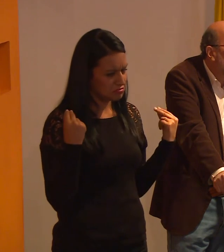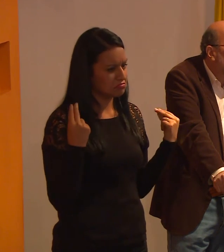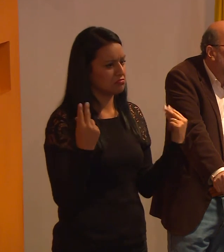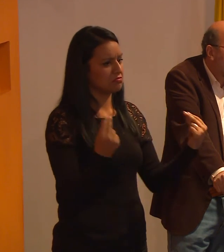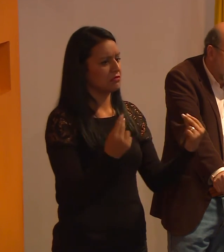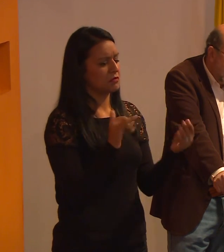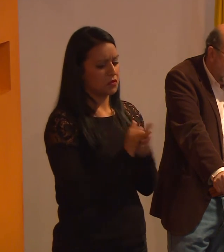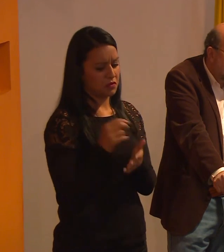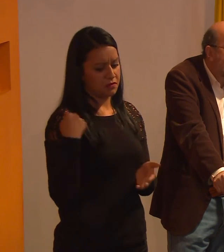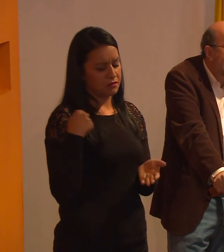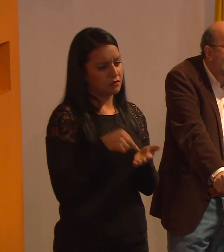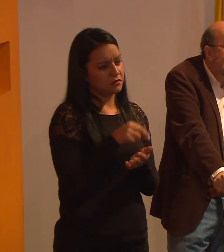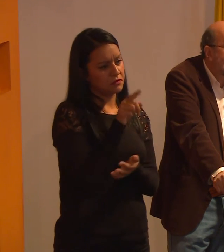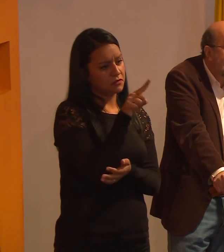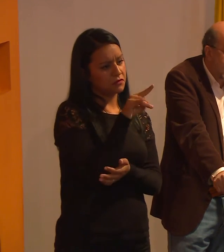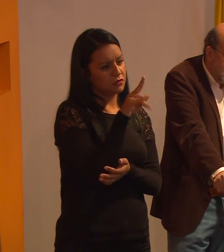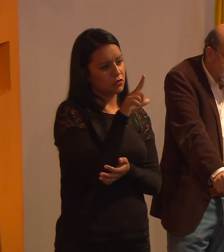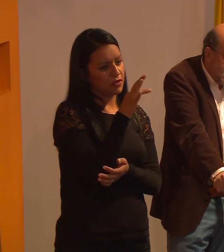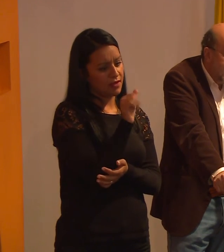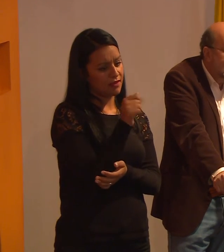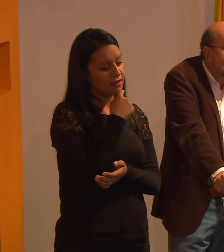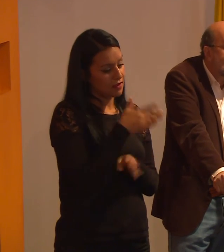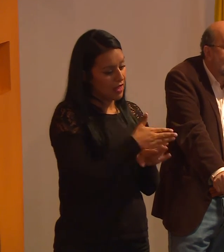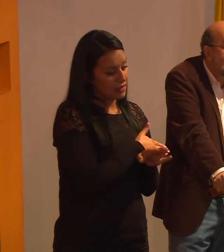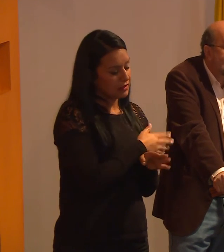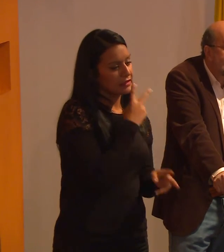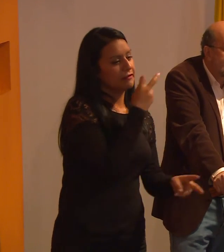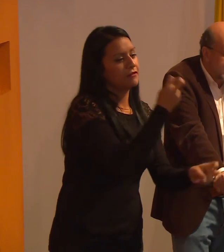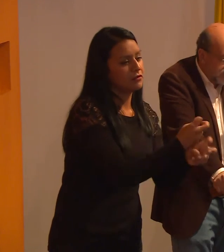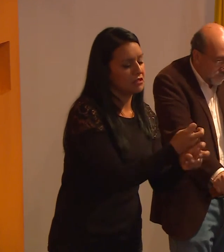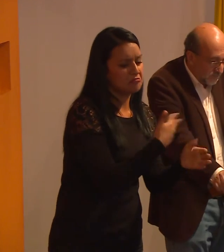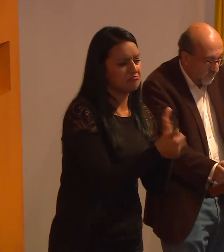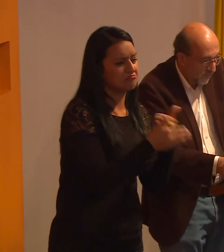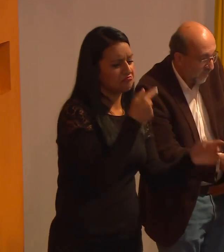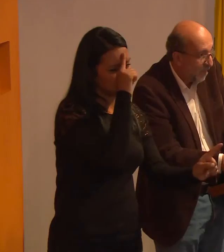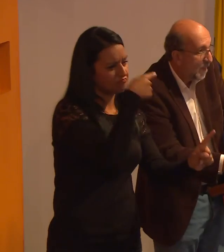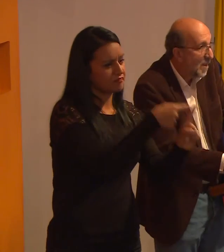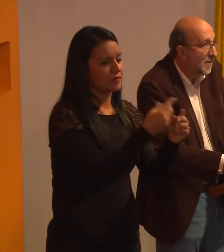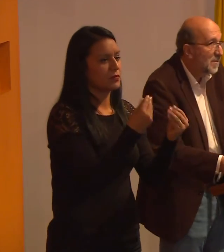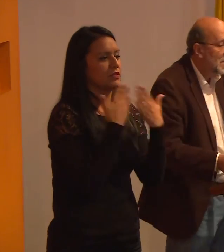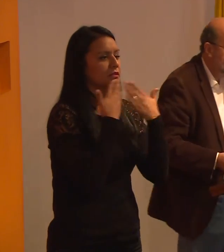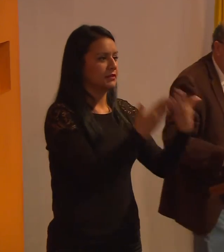como Zuleta la dificultad. Muchas gracias.